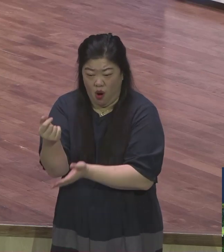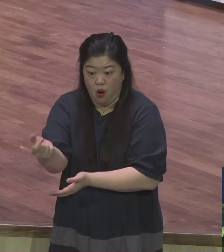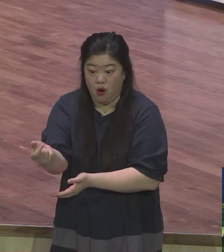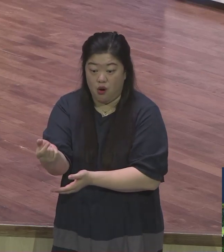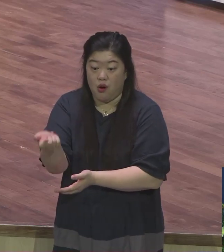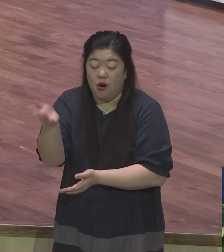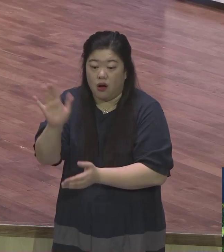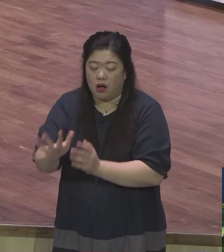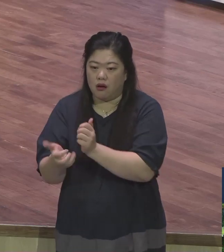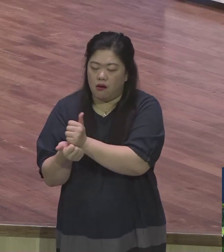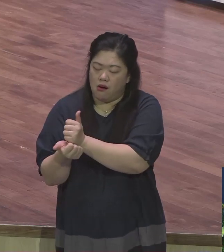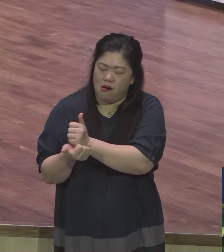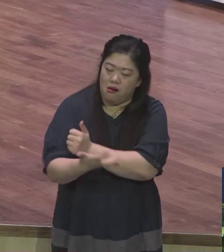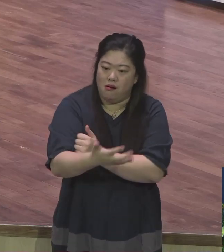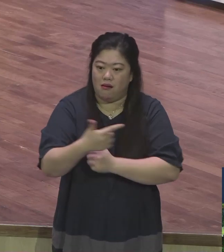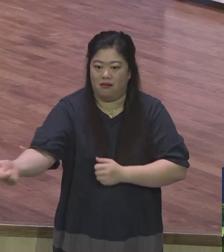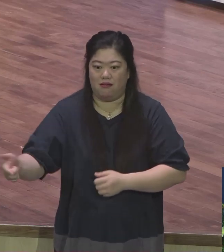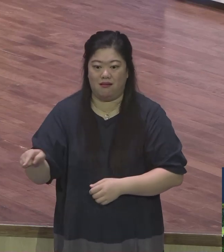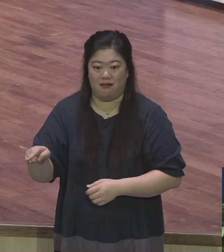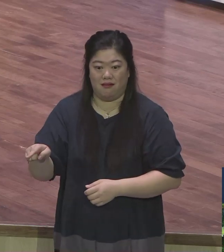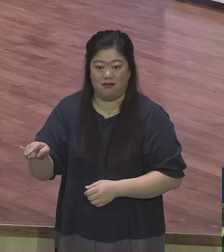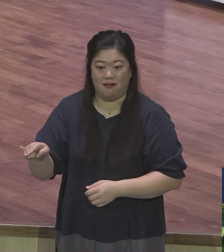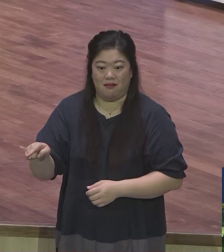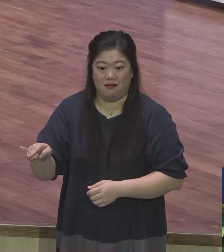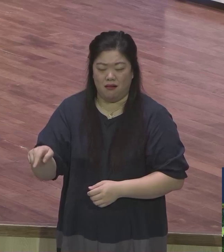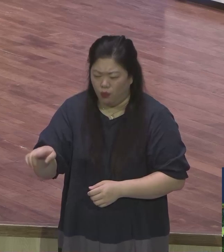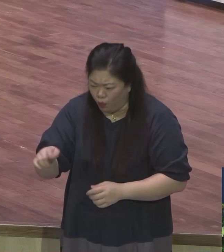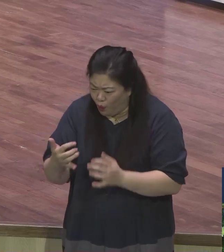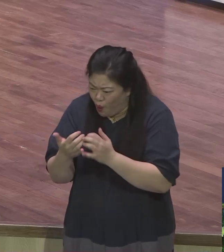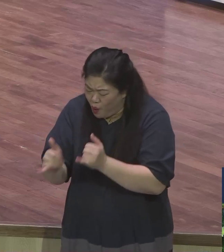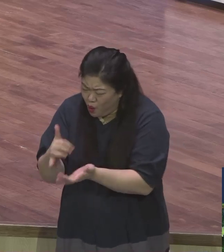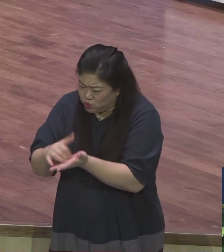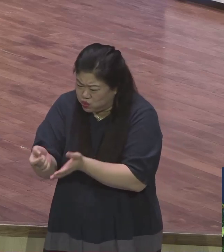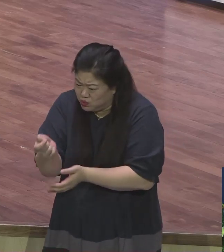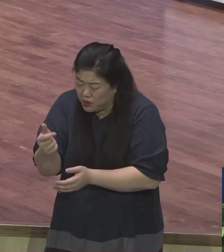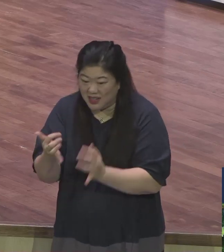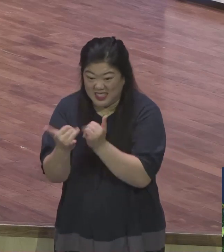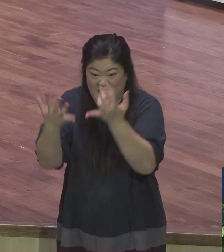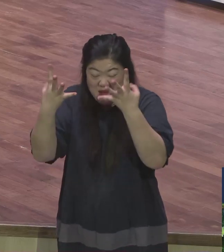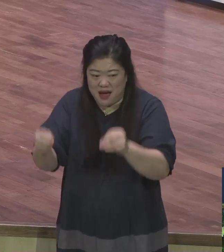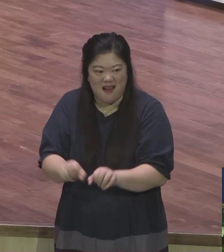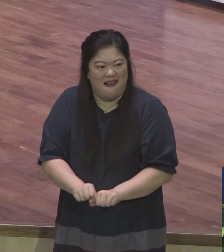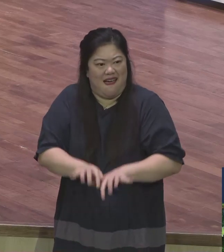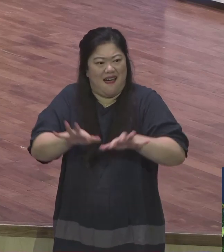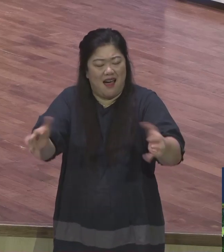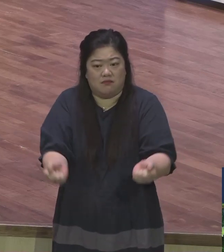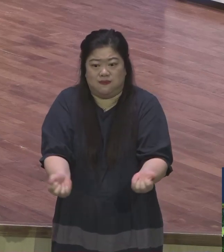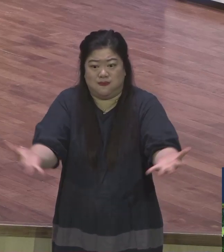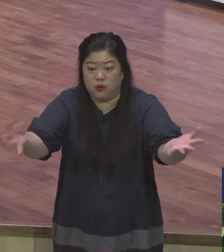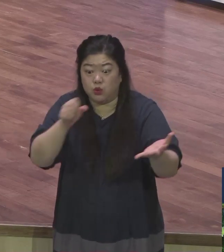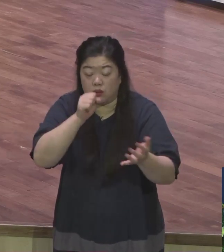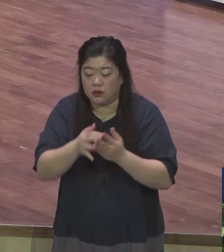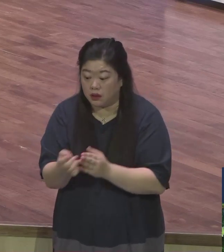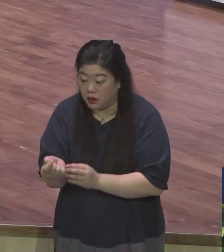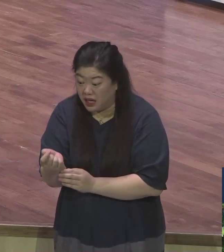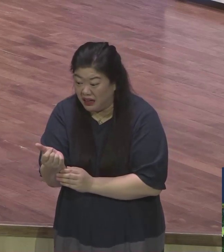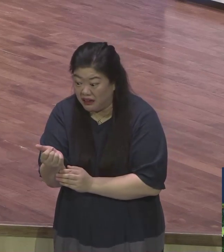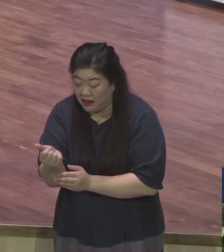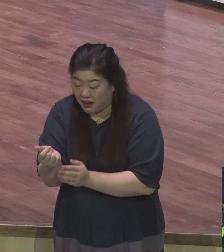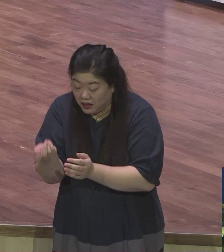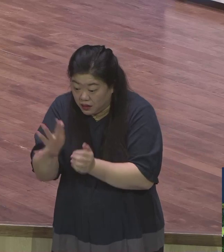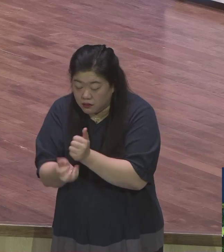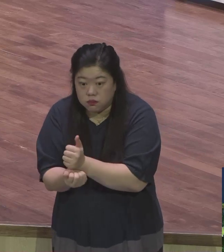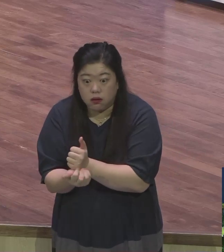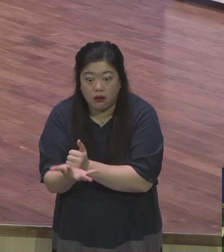소수의 사람들인데 이들이 어떻게 해요? 그 생명력 넘치는 그야말로 실감나는 신앙생활을 하다